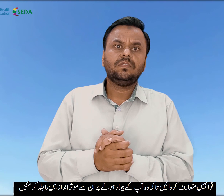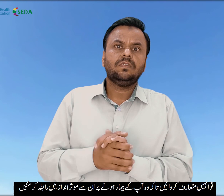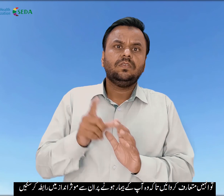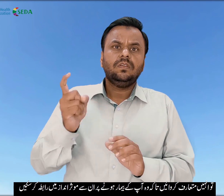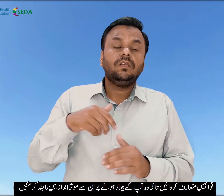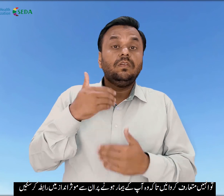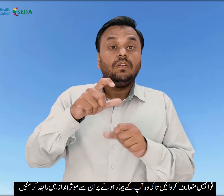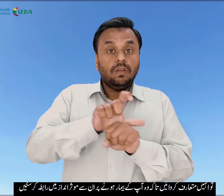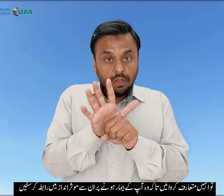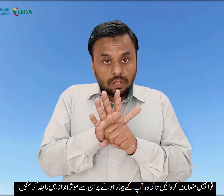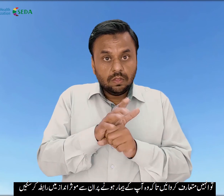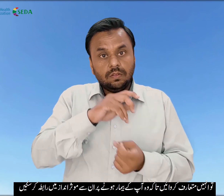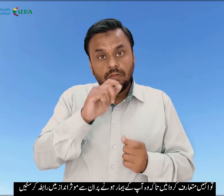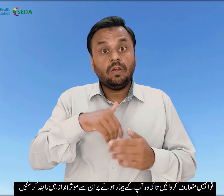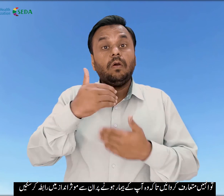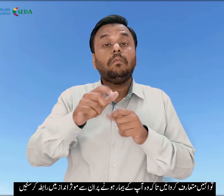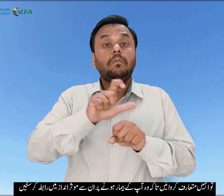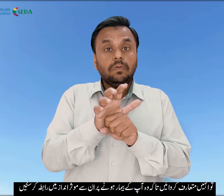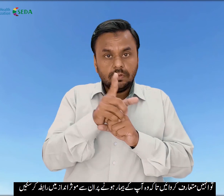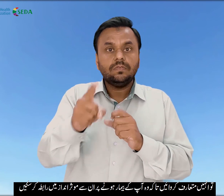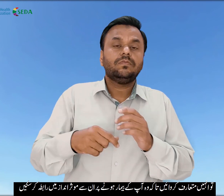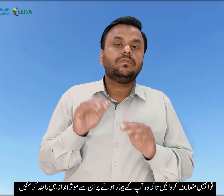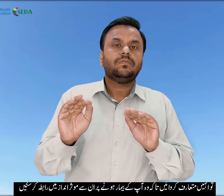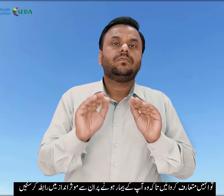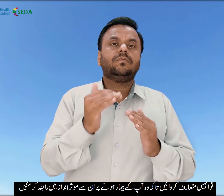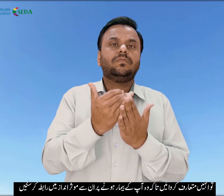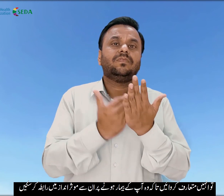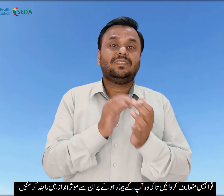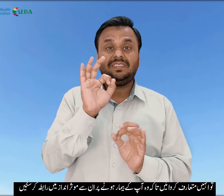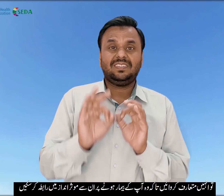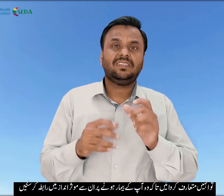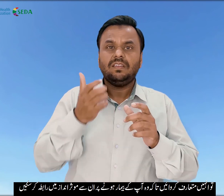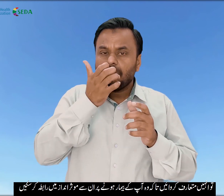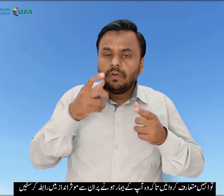آپ کے بیمار ہونے پر ان سے مؤثر انداز میں رابطہ کر سکیں۔